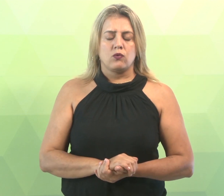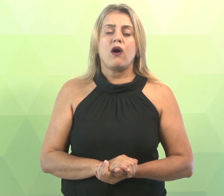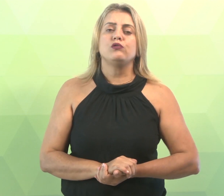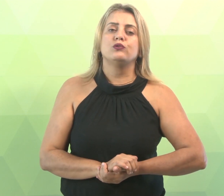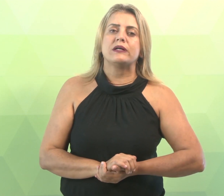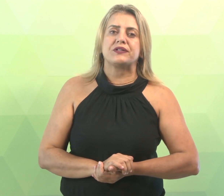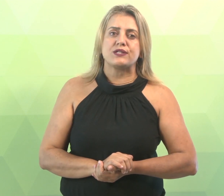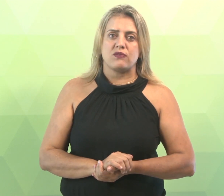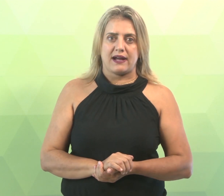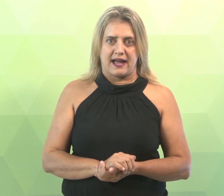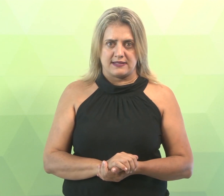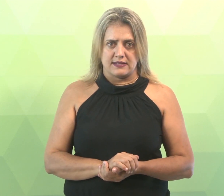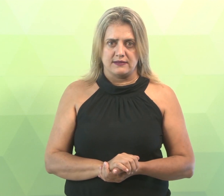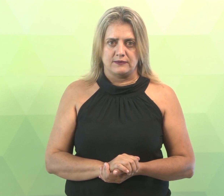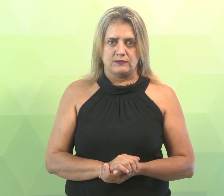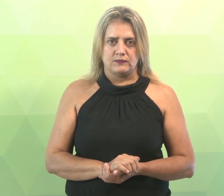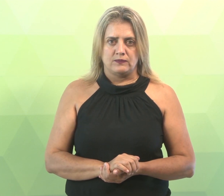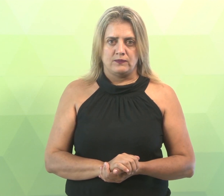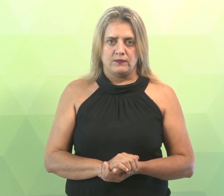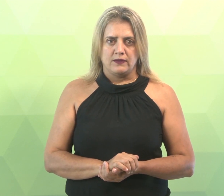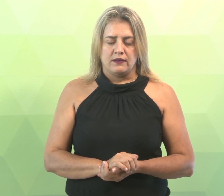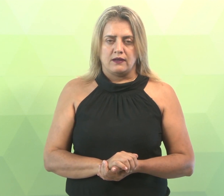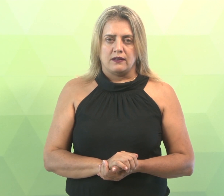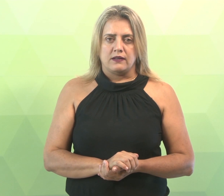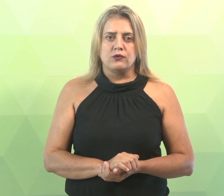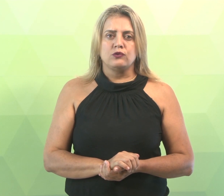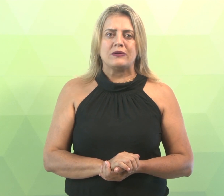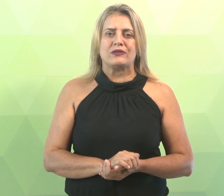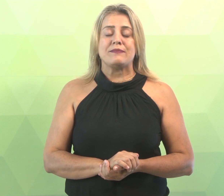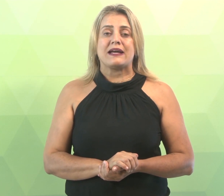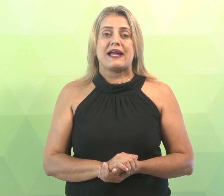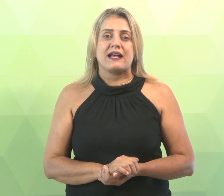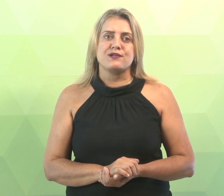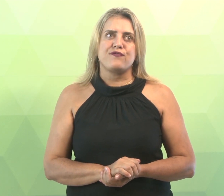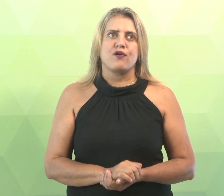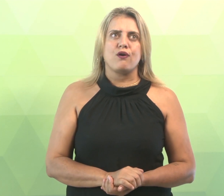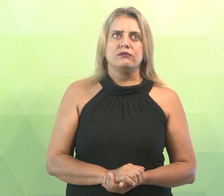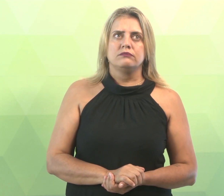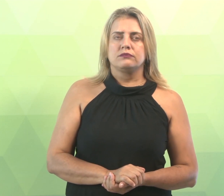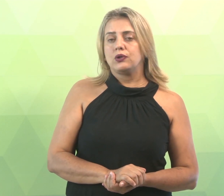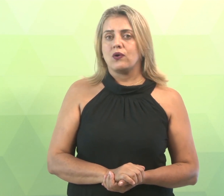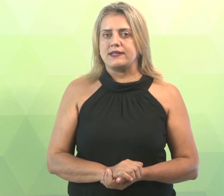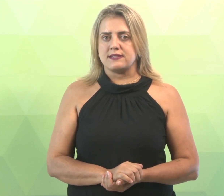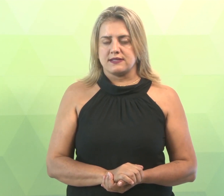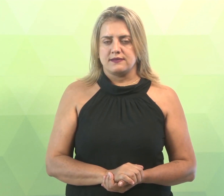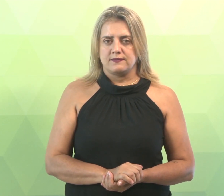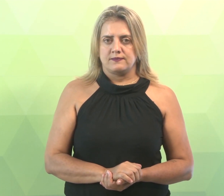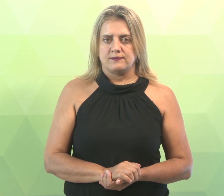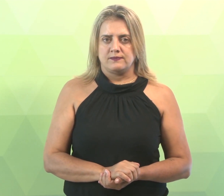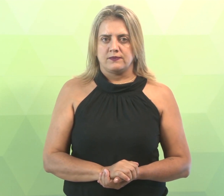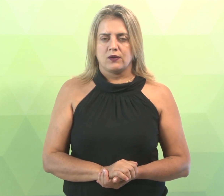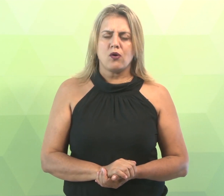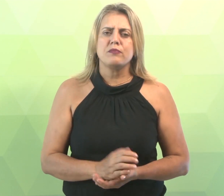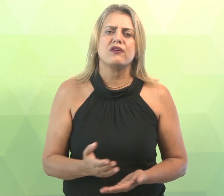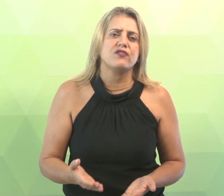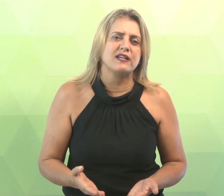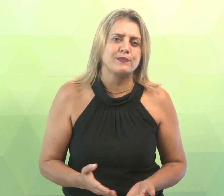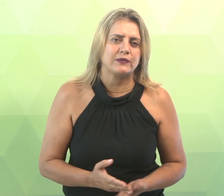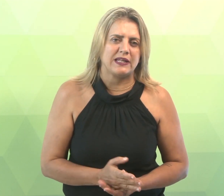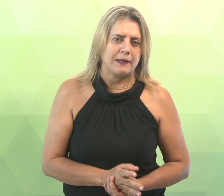qual o número da sua casa? E o número da minha casa for 2. Como que eu vou responder?